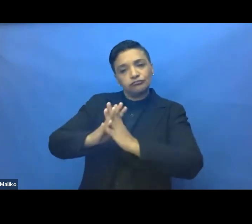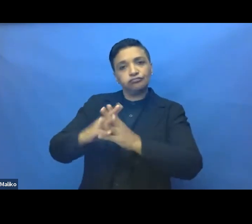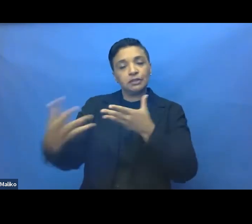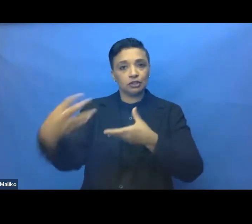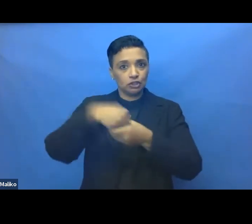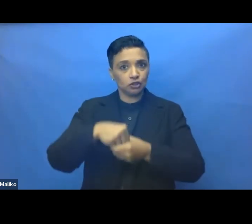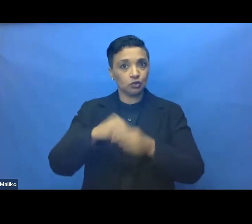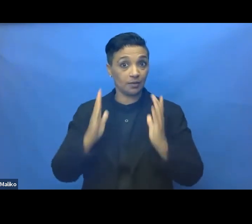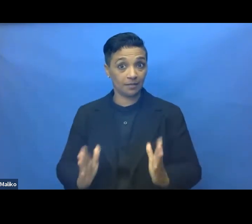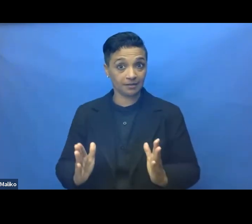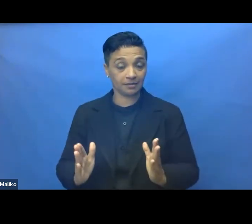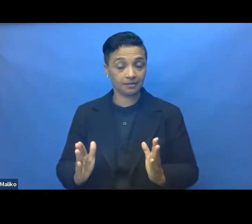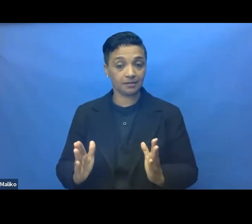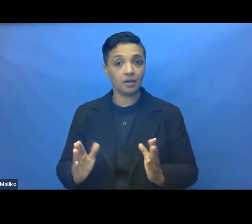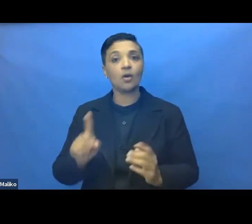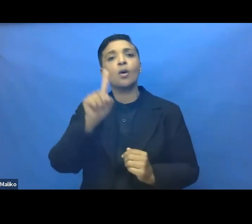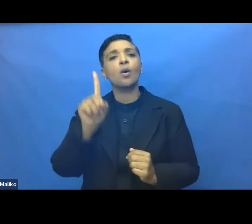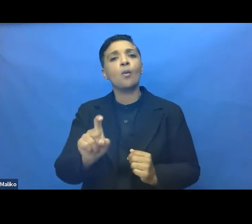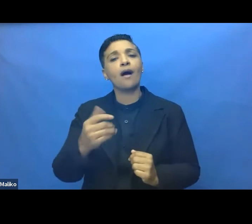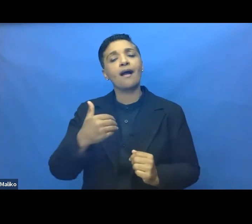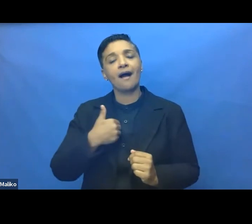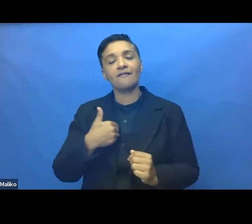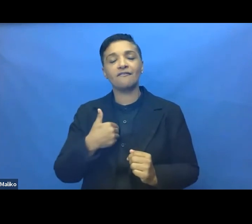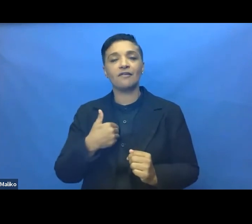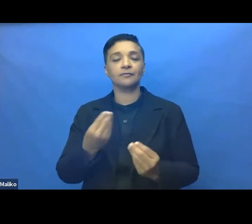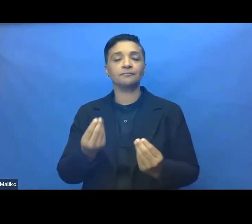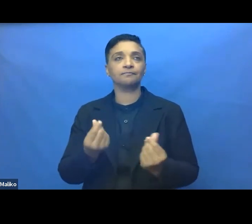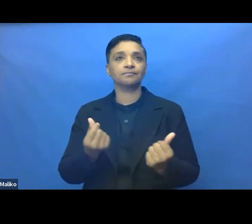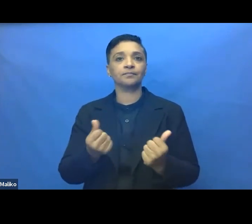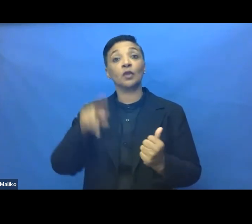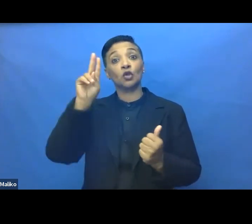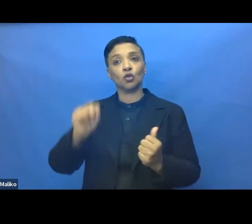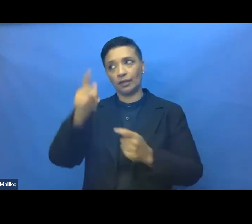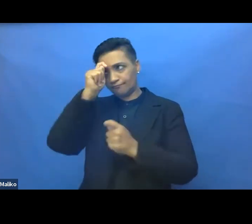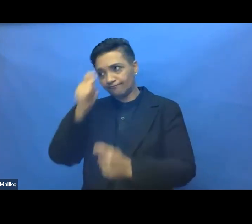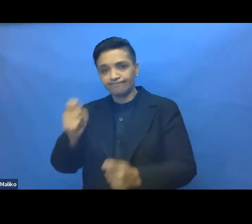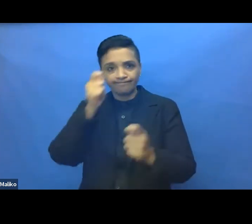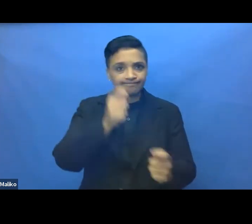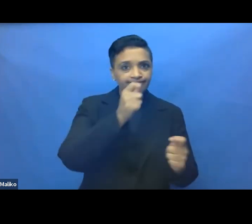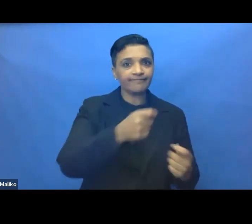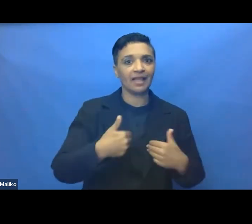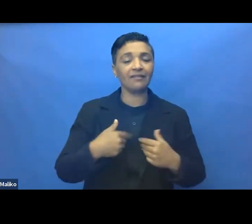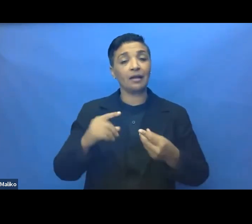un plaidoyer continu pour établir des constituants en matière du handicap